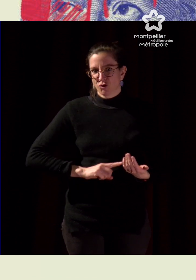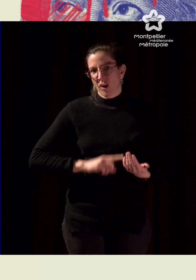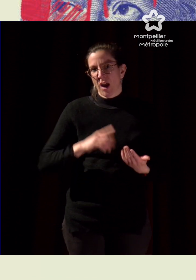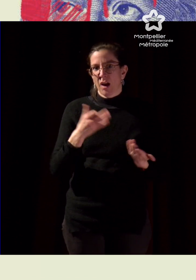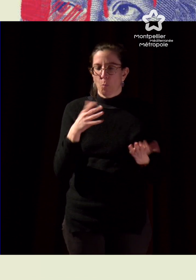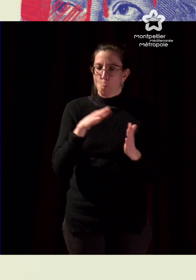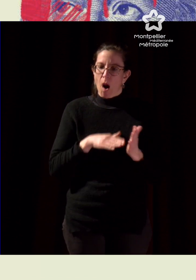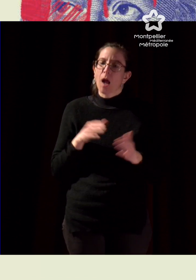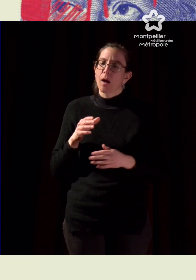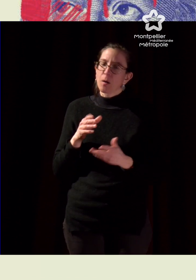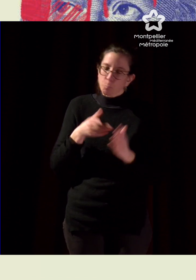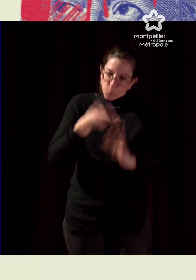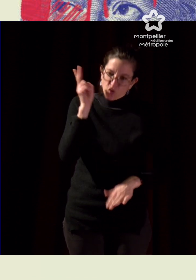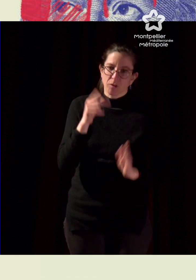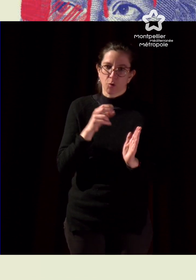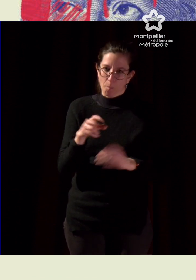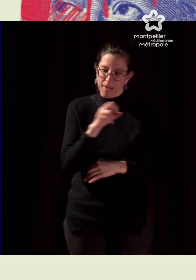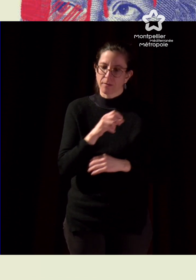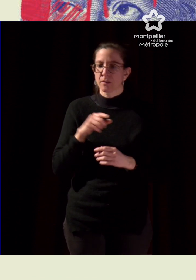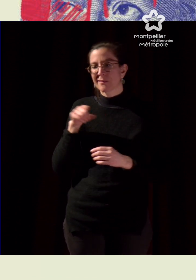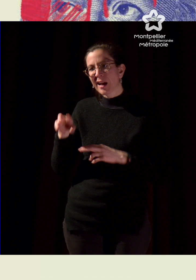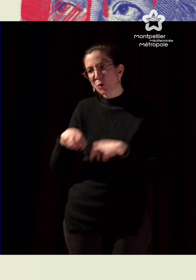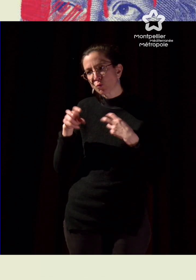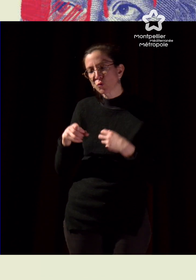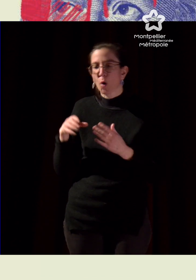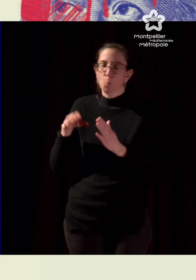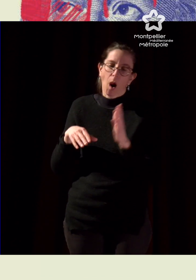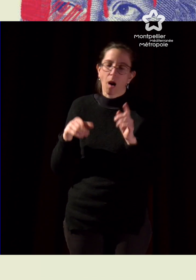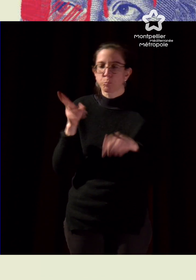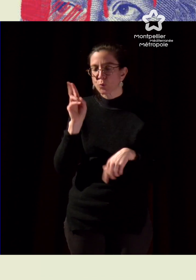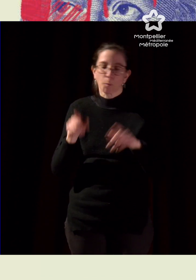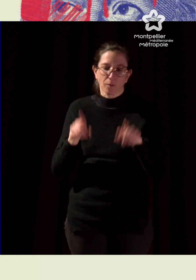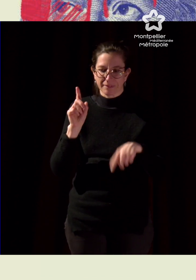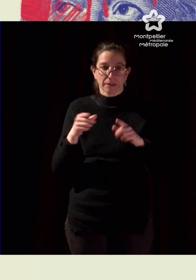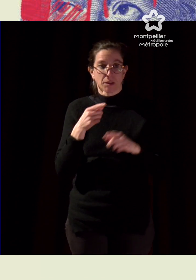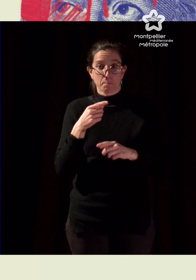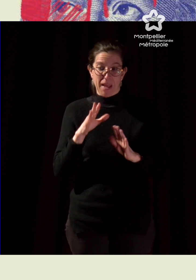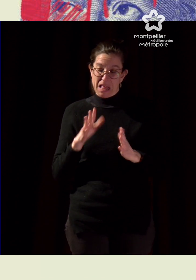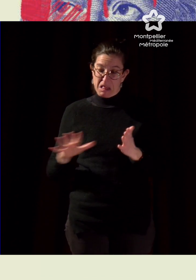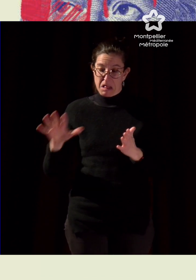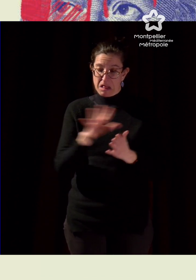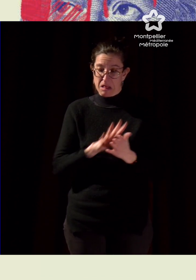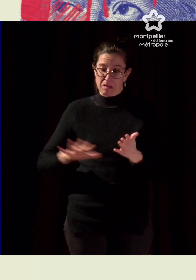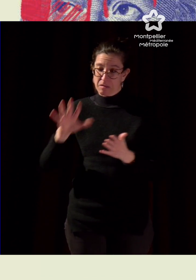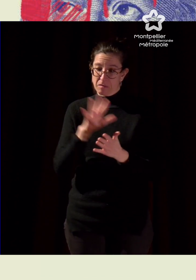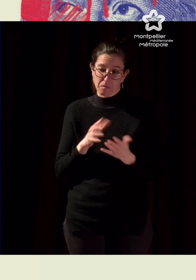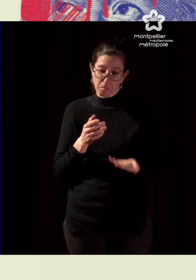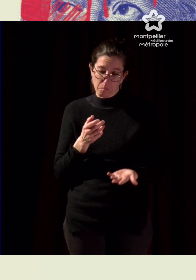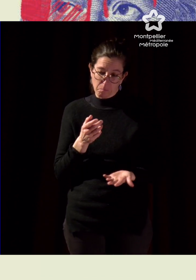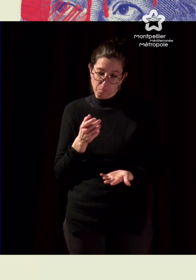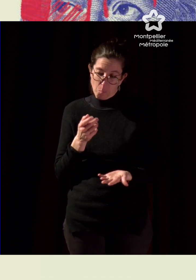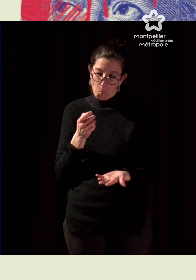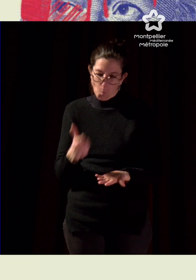eu visiblement de la sélection sur cette mutation dans cette zone du monde. En fait, ça s'explique. Il y a 2